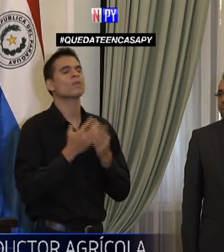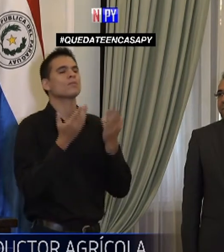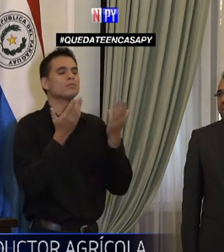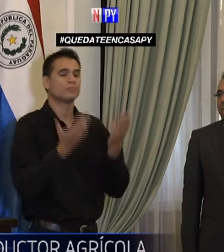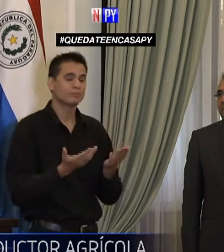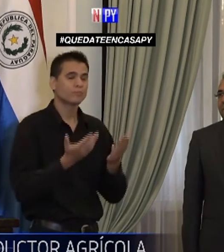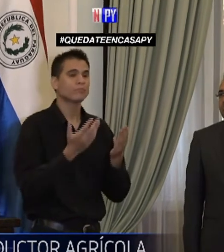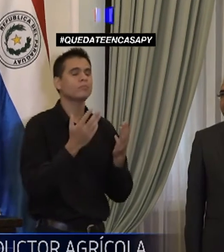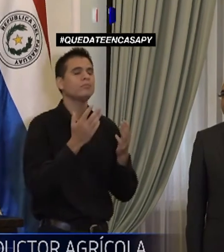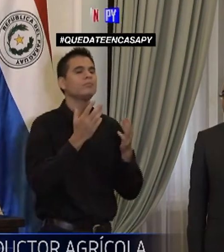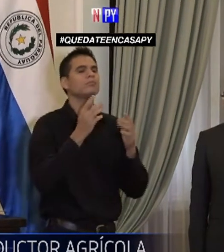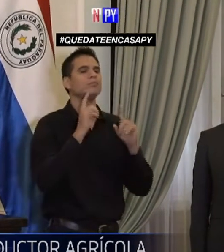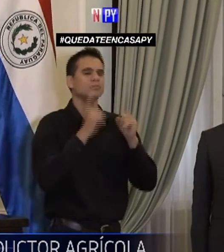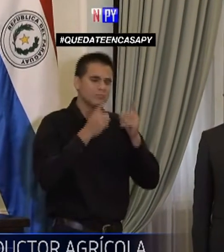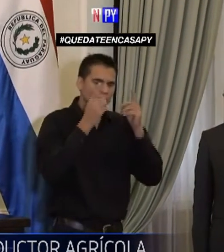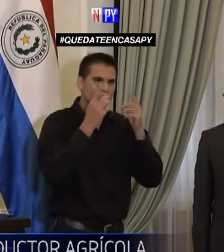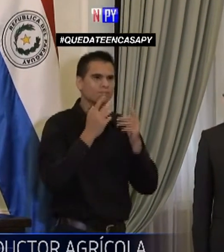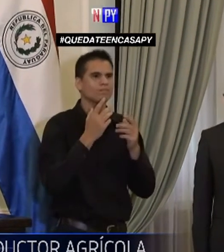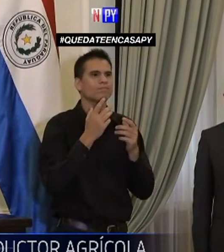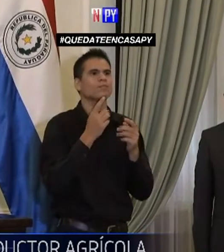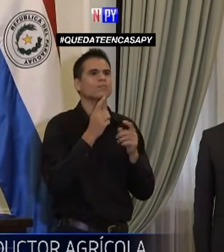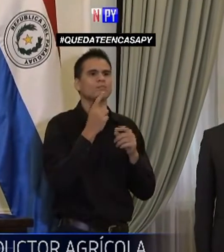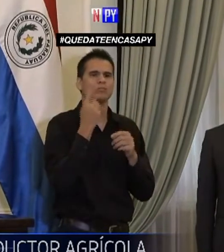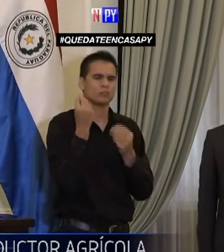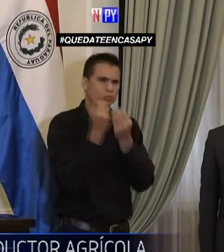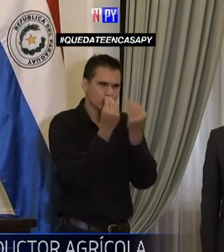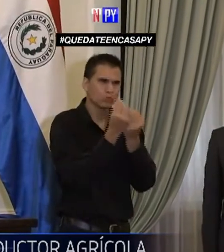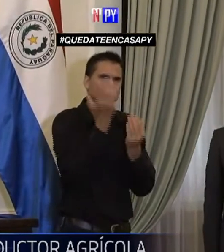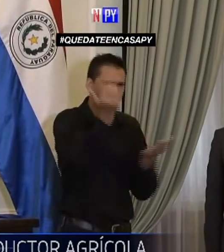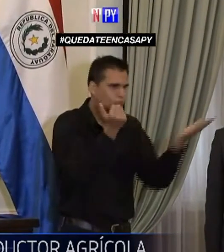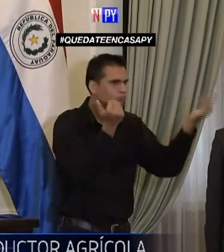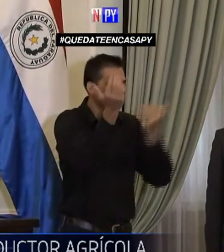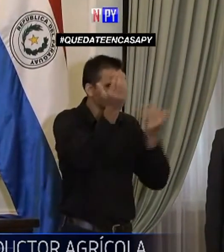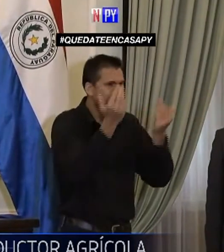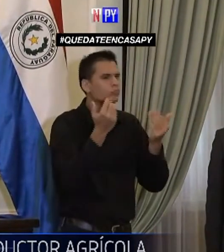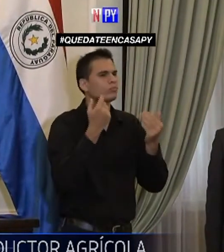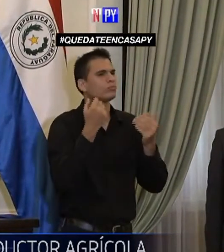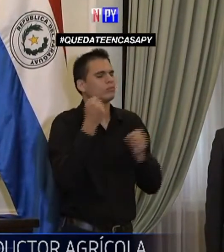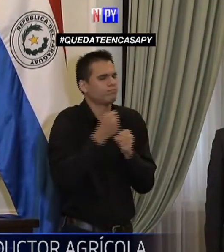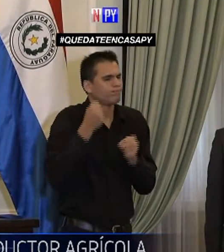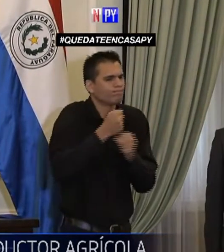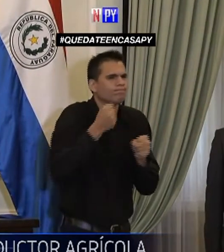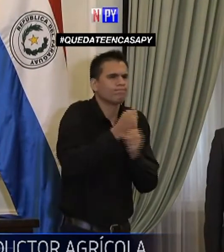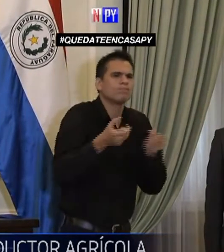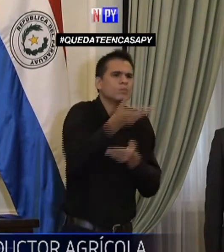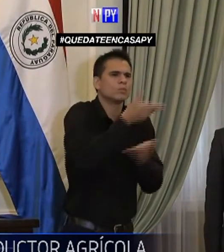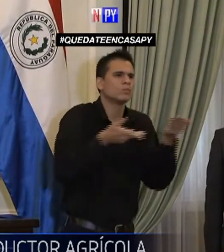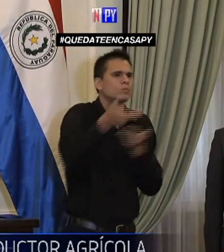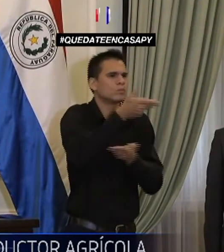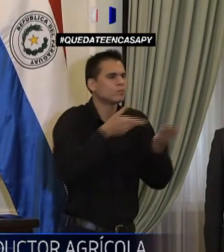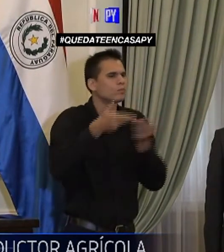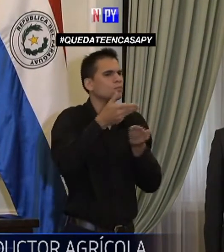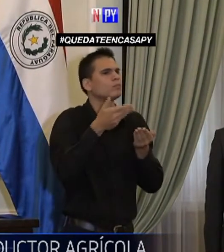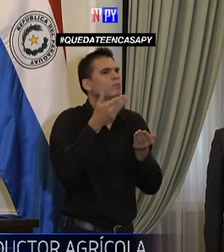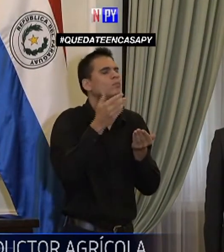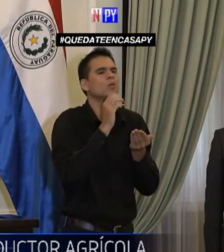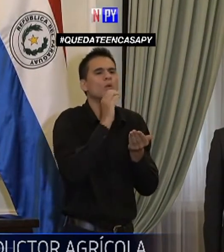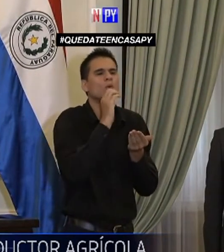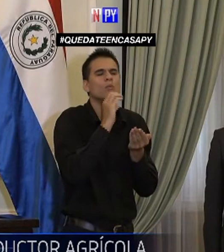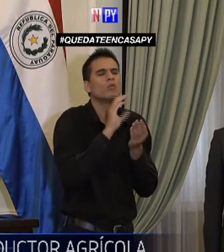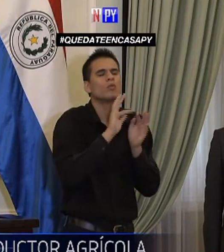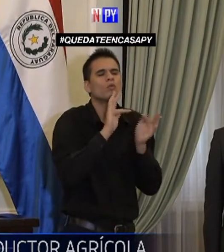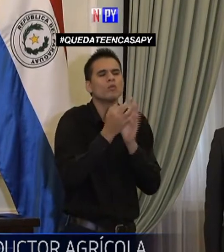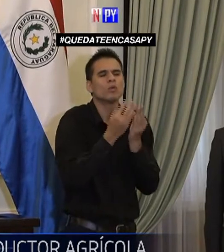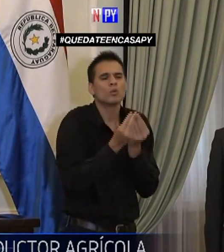pedir a que el sector se siga sumando, que creemos que es una campaña. La única cura que hoy tiene esta enfermedad,